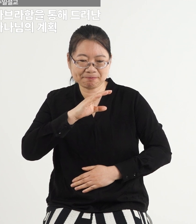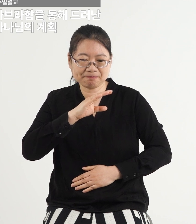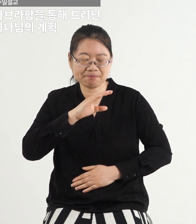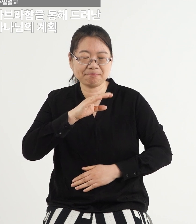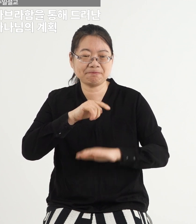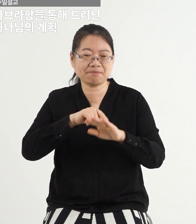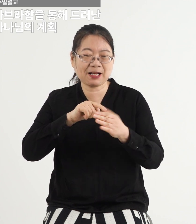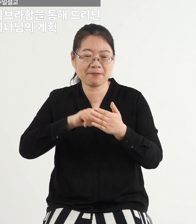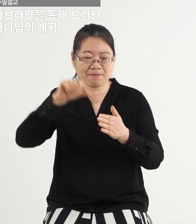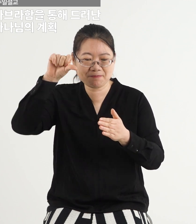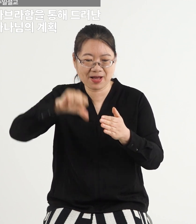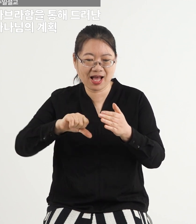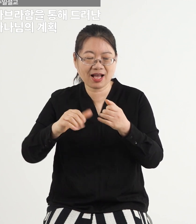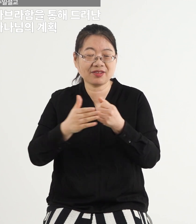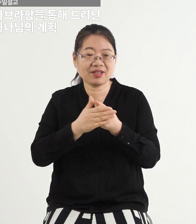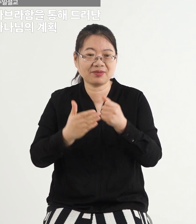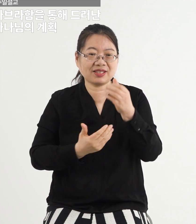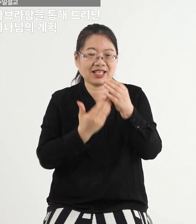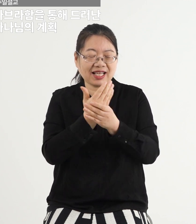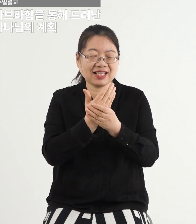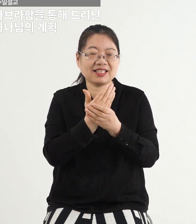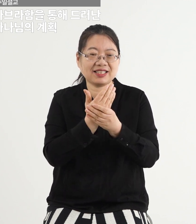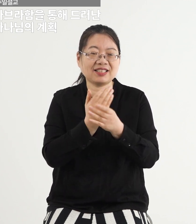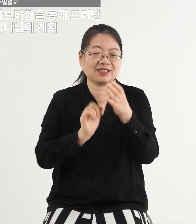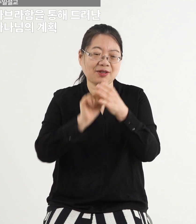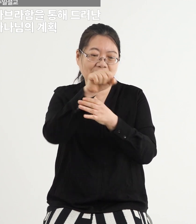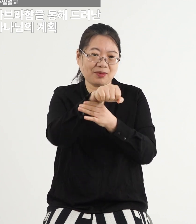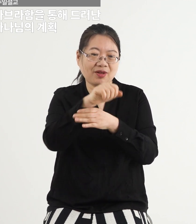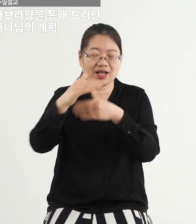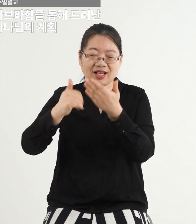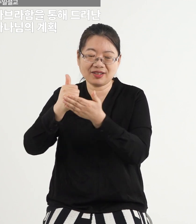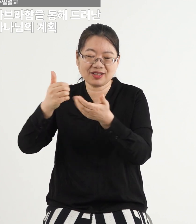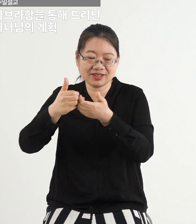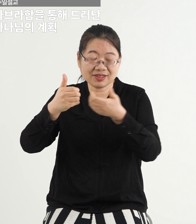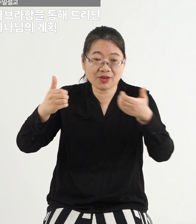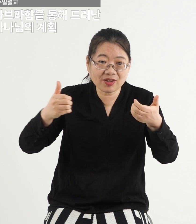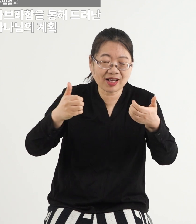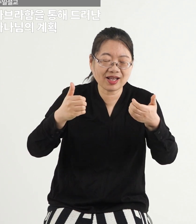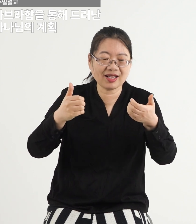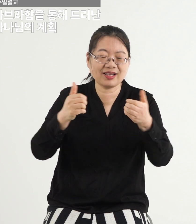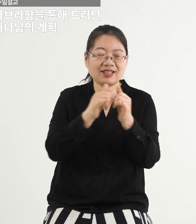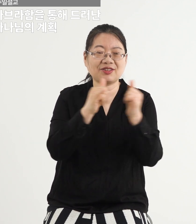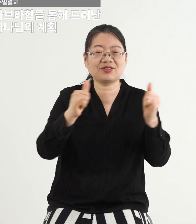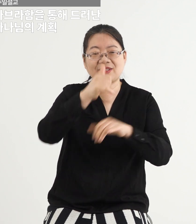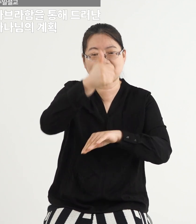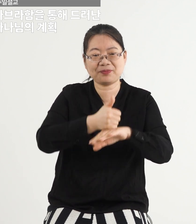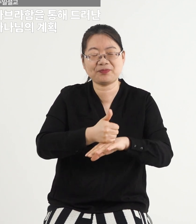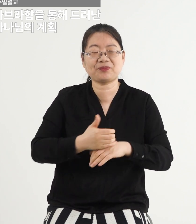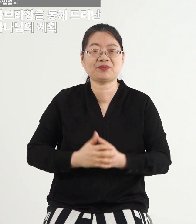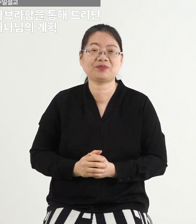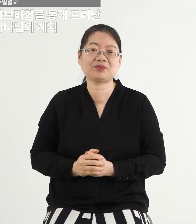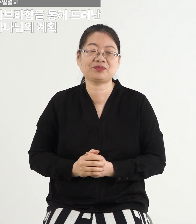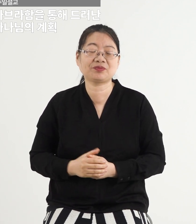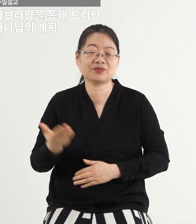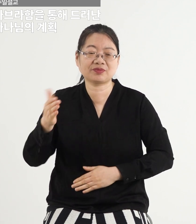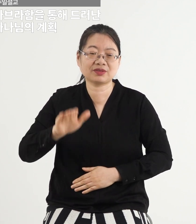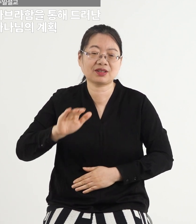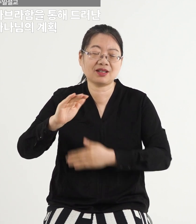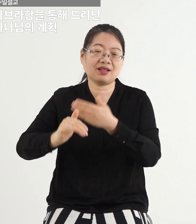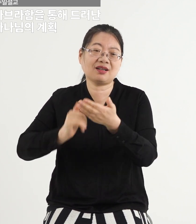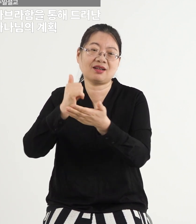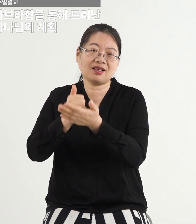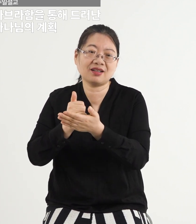증상들입니다. 하나님을 떠난 인류의 결과예요. 그런데 하나님은